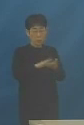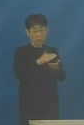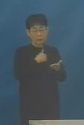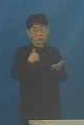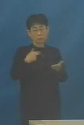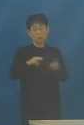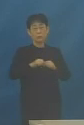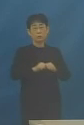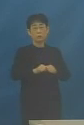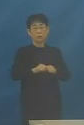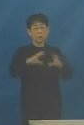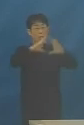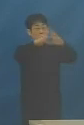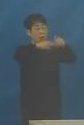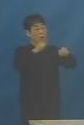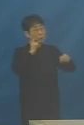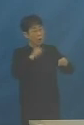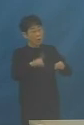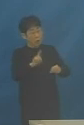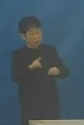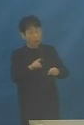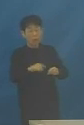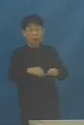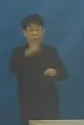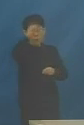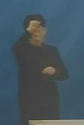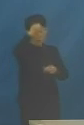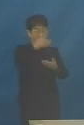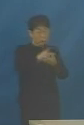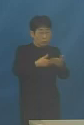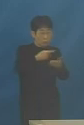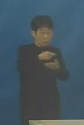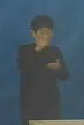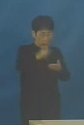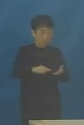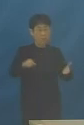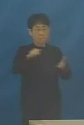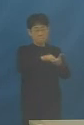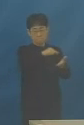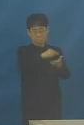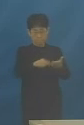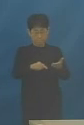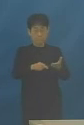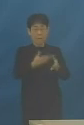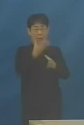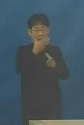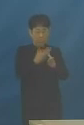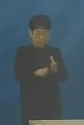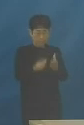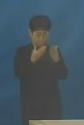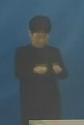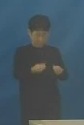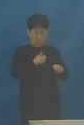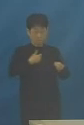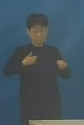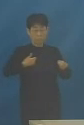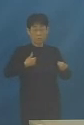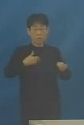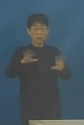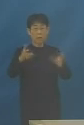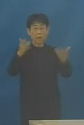これこういう賞がこれで治るというものはメソッドとし確立されていませんまあやはりあの対症療法であると